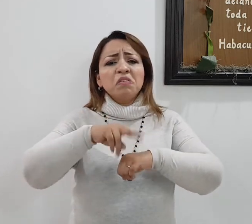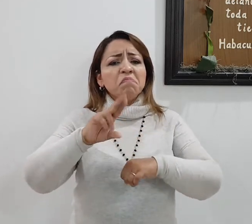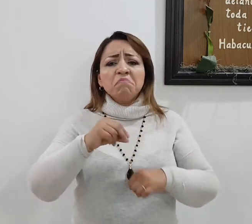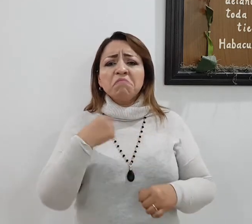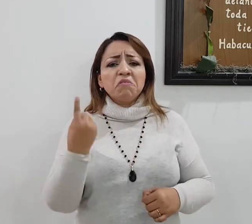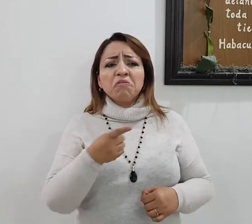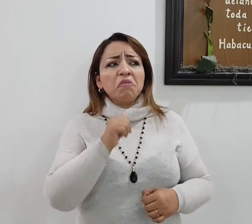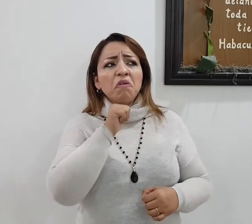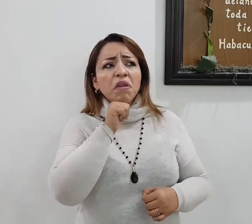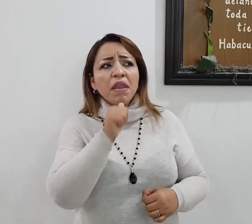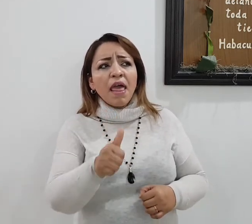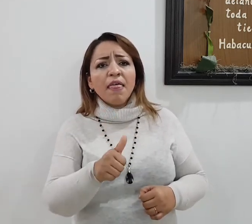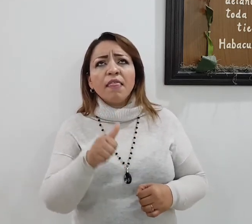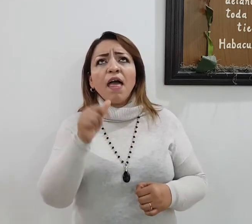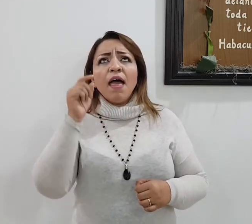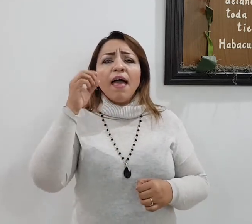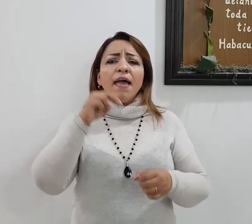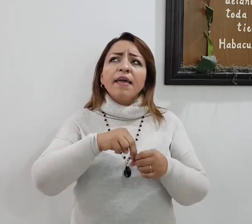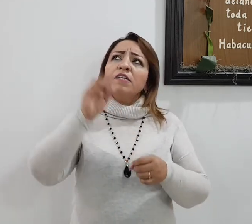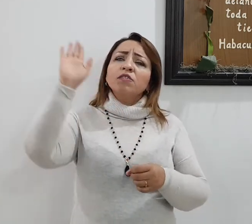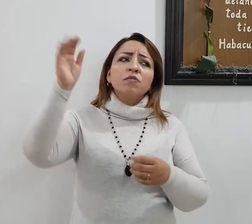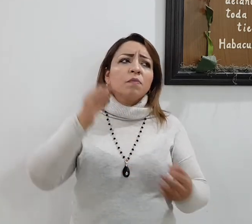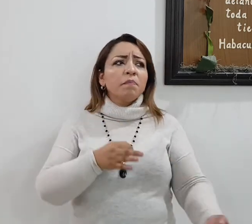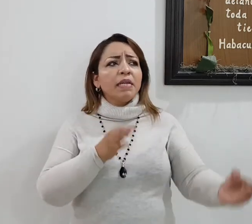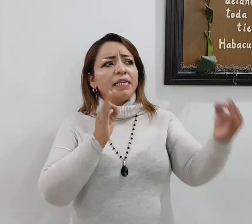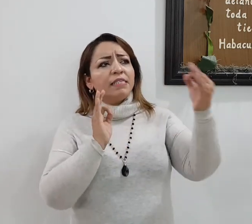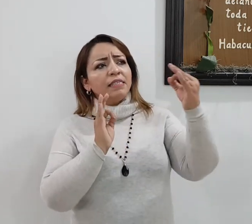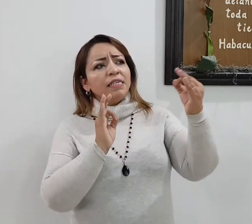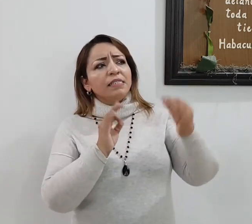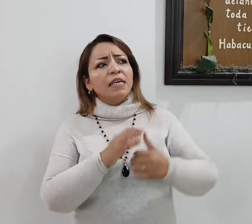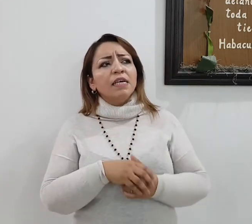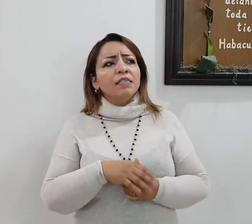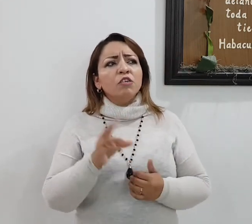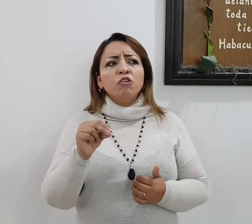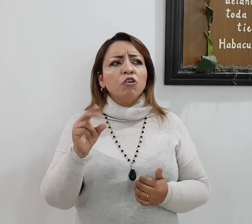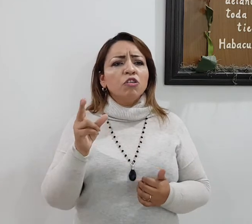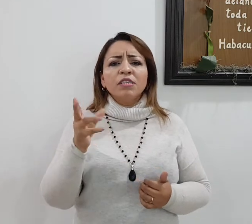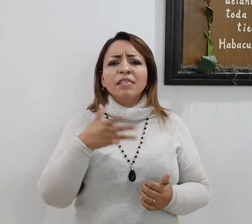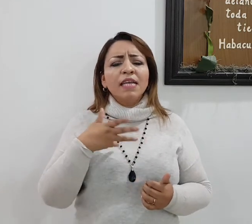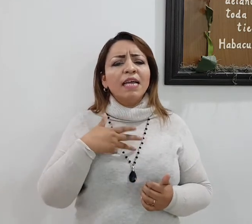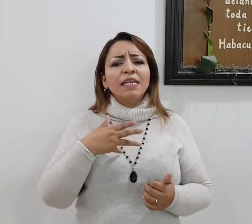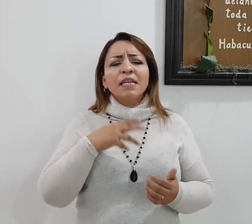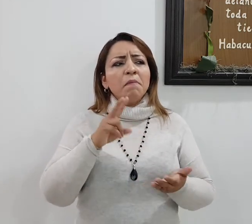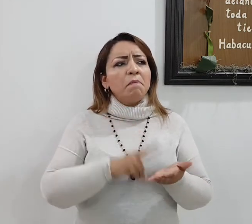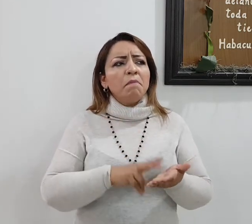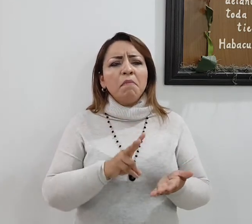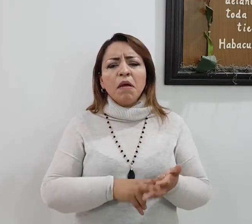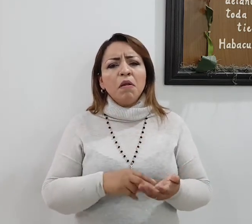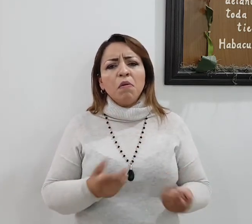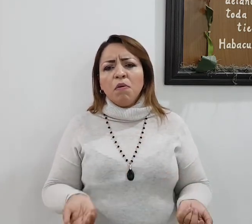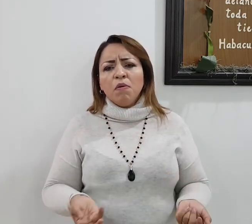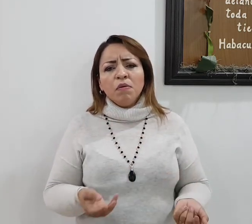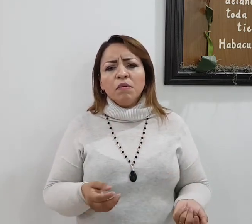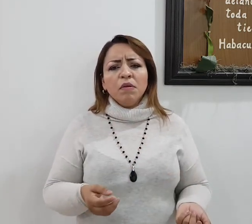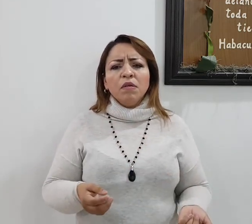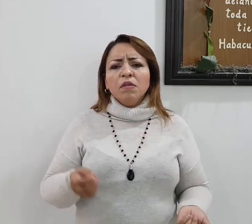Él valor algo. Y ahí le voy a dejar, hermano. Ahí le voy a dejar, usted lo puede leer. Acercarnos a la palabra me ayuda a entender a tener